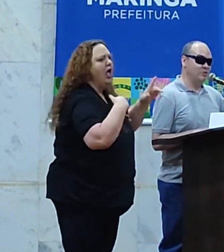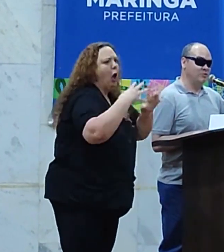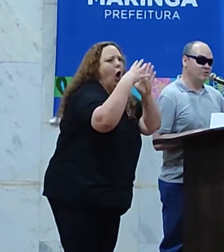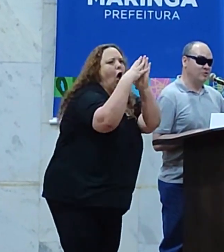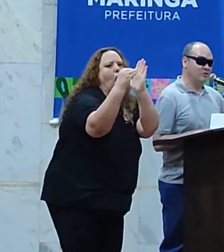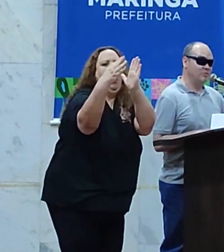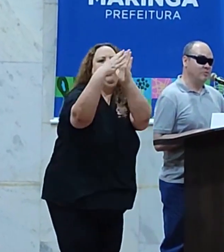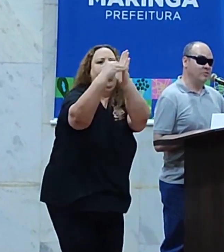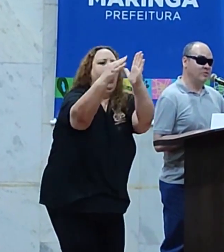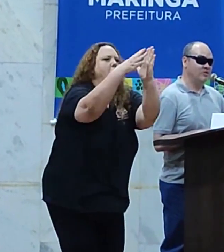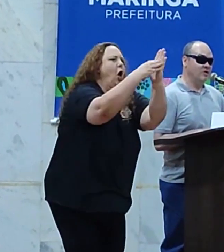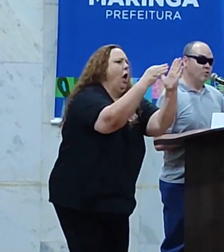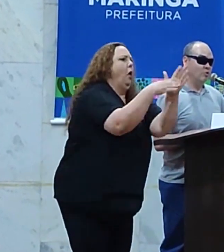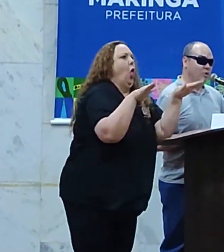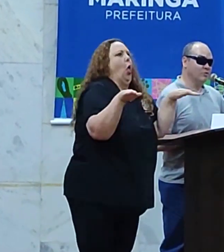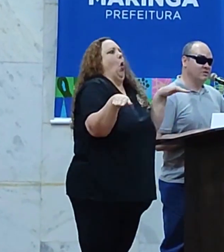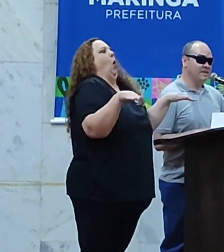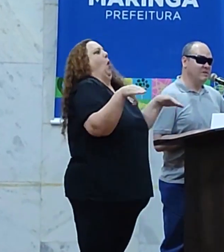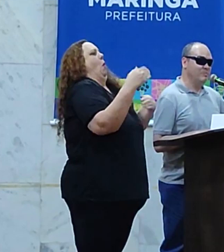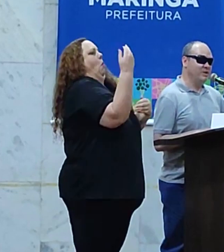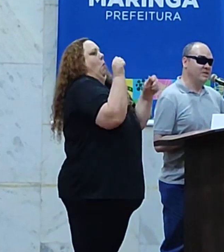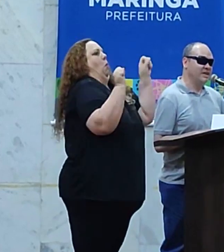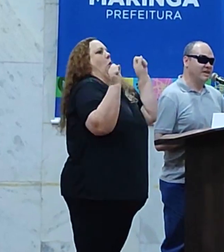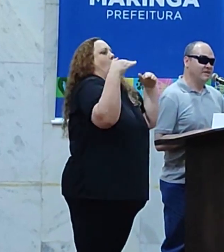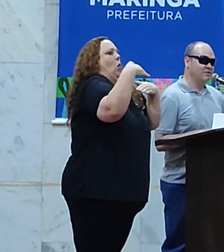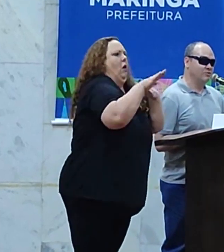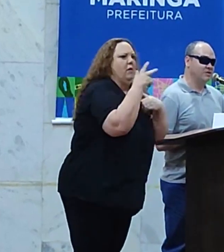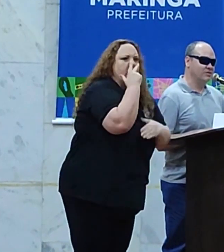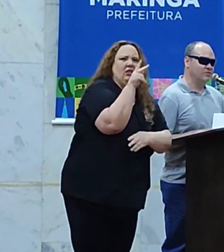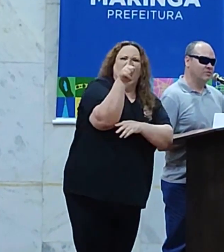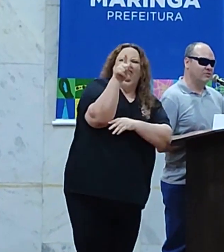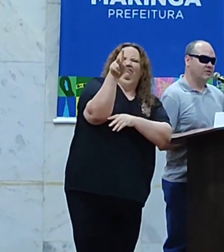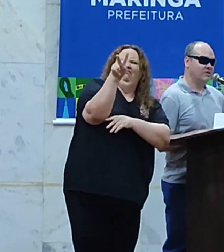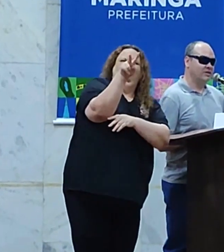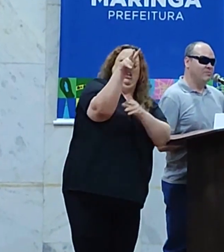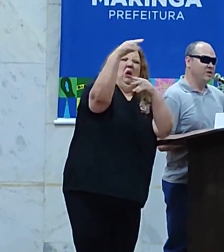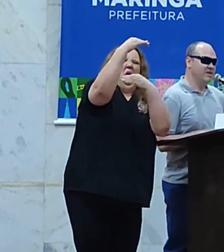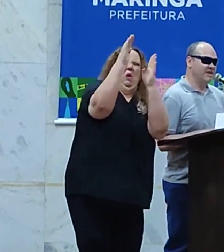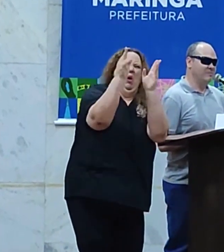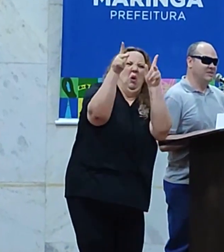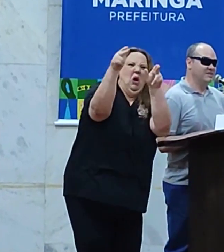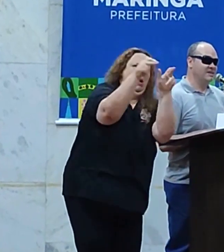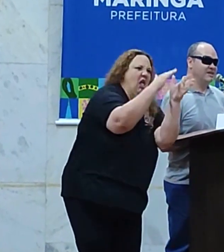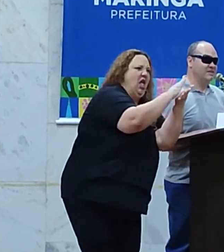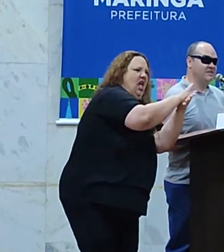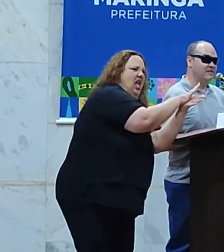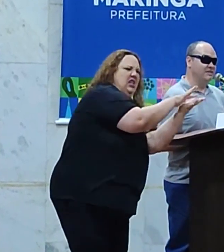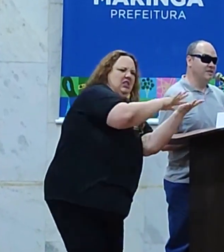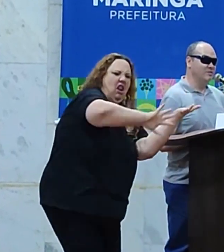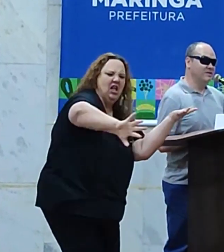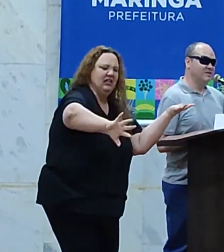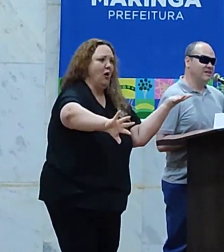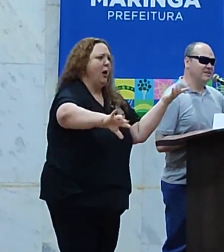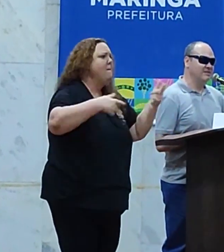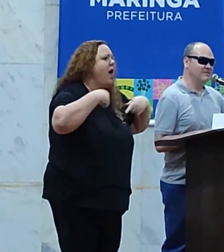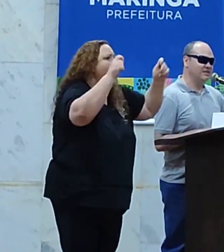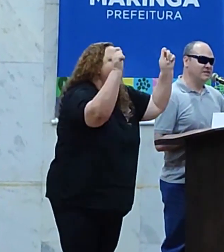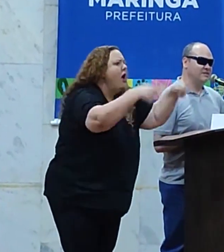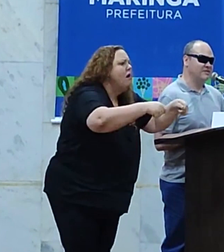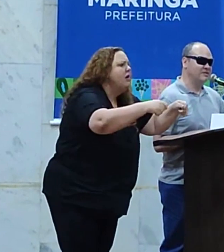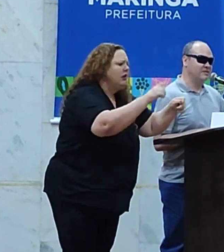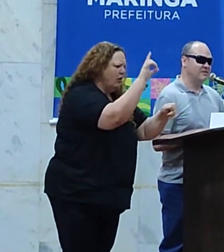fiéis de um protótipo, o qual sempre gera exclusão. Minha capacidade não está